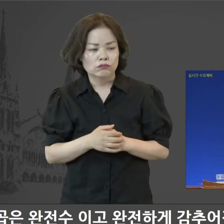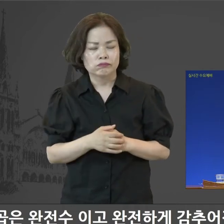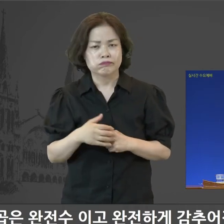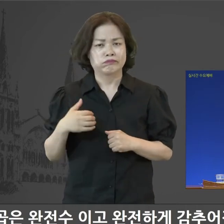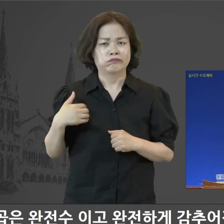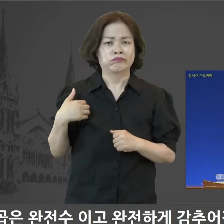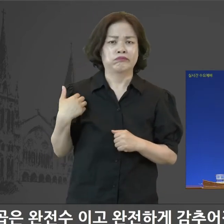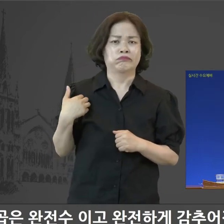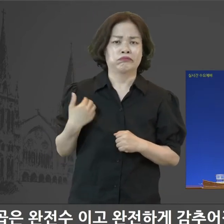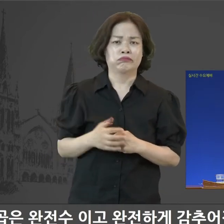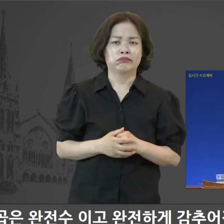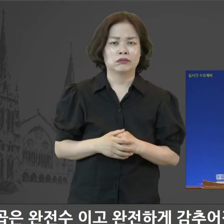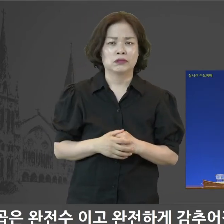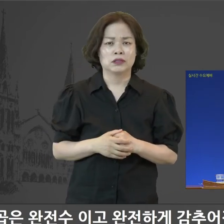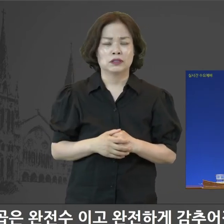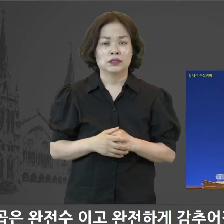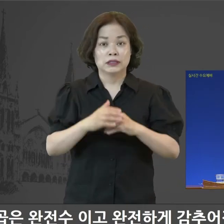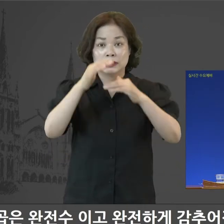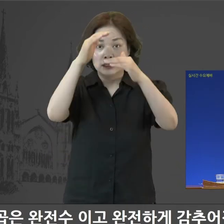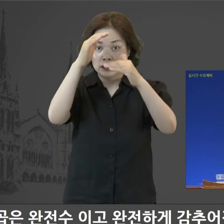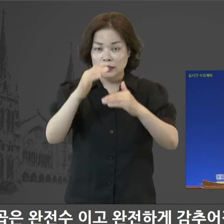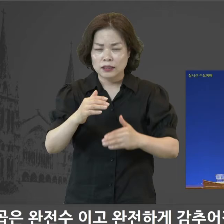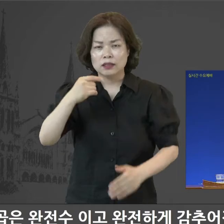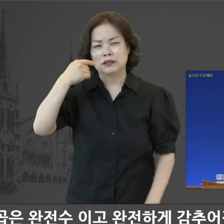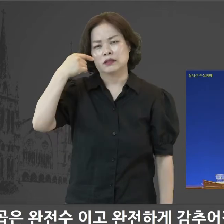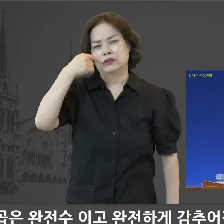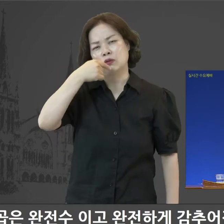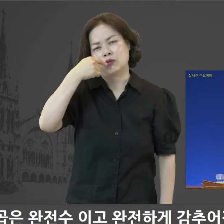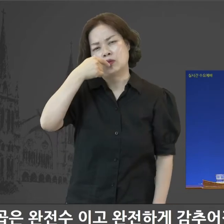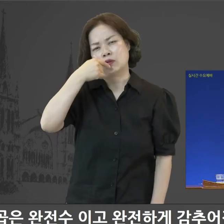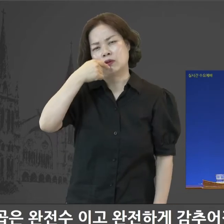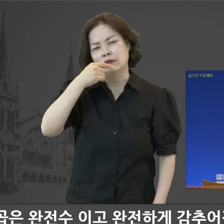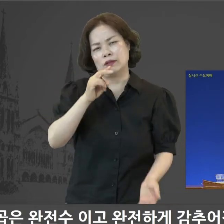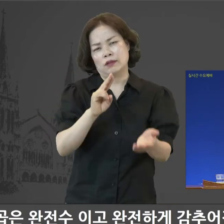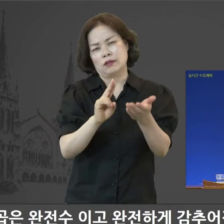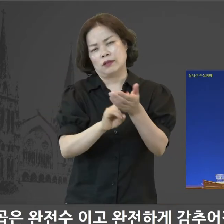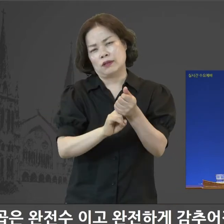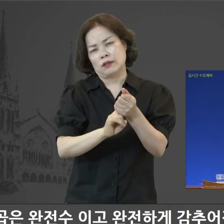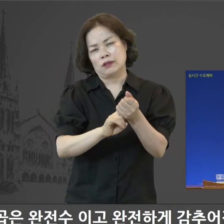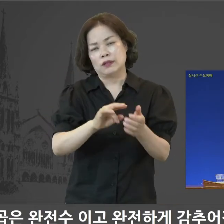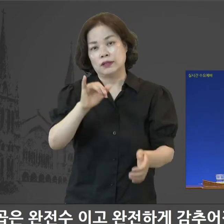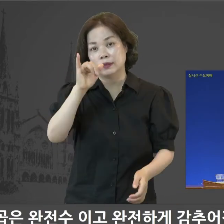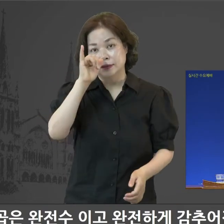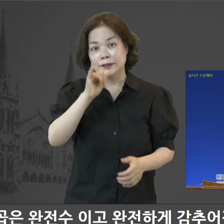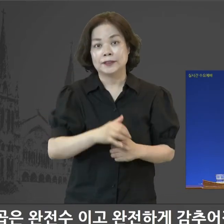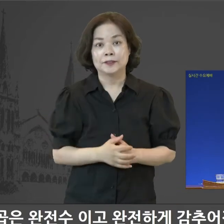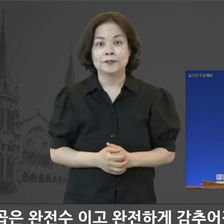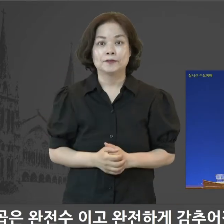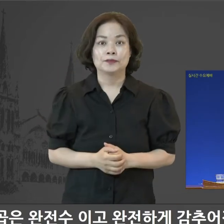수 없도록 그 내용이 철저하게 감추어져 있다는 것이죠.